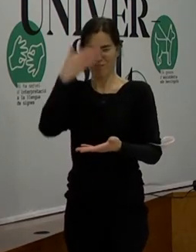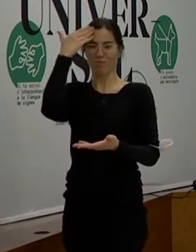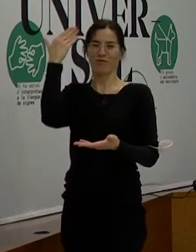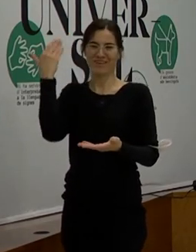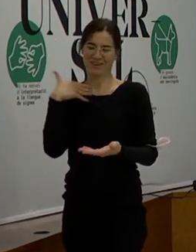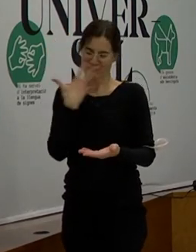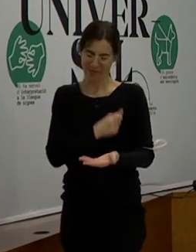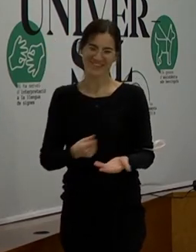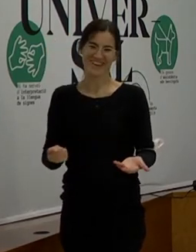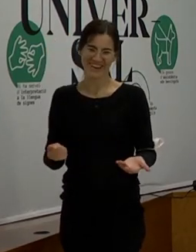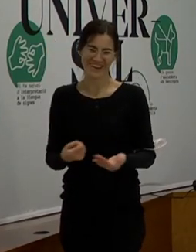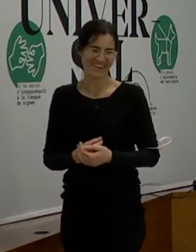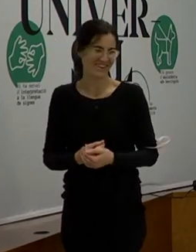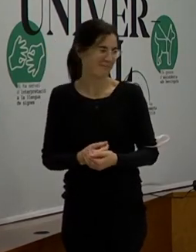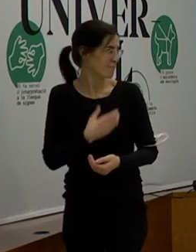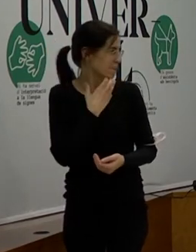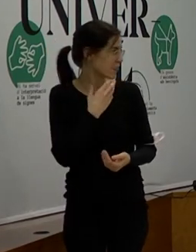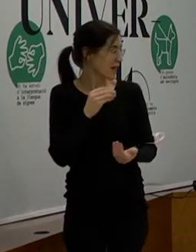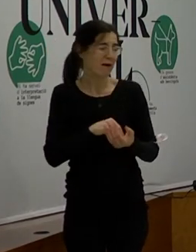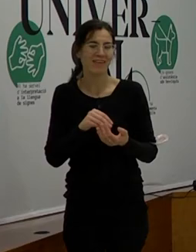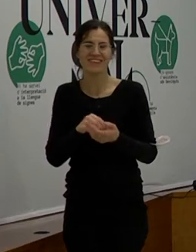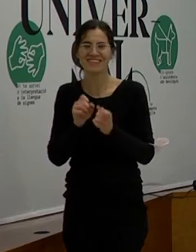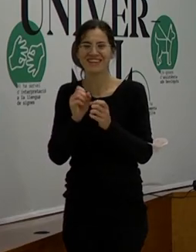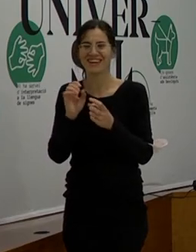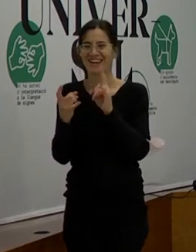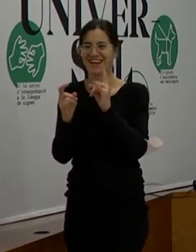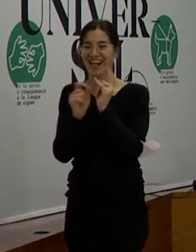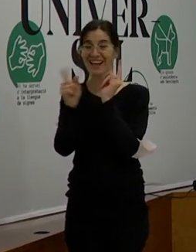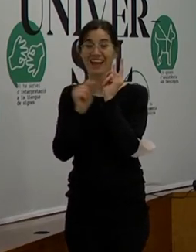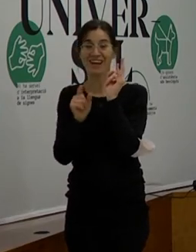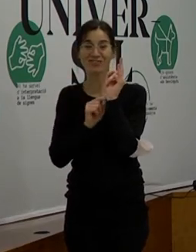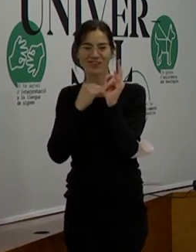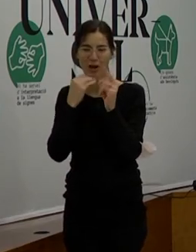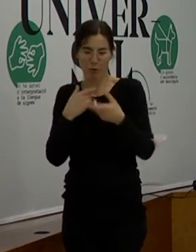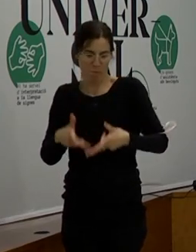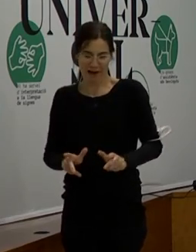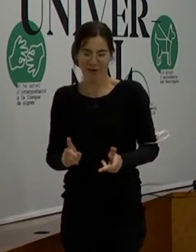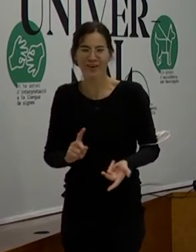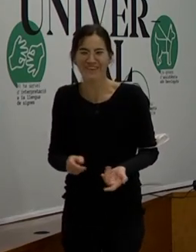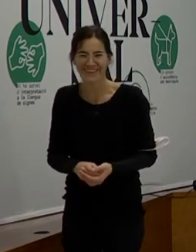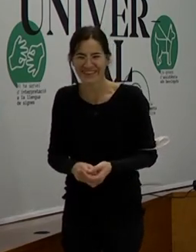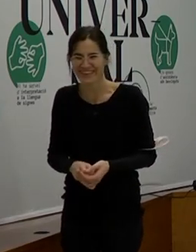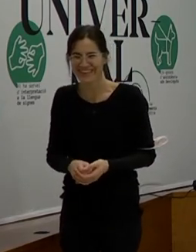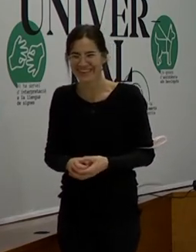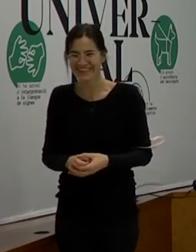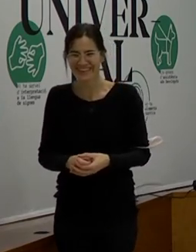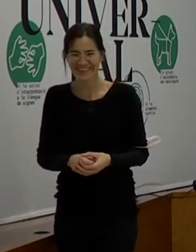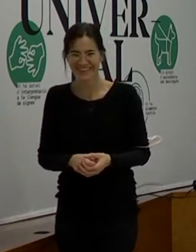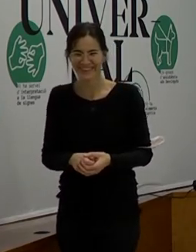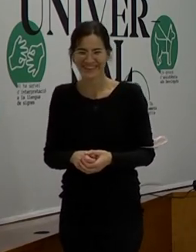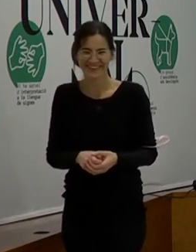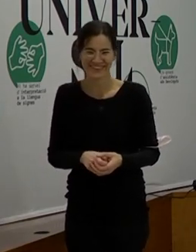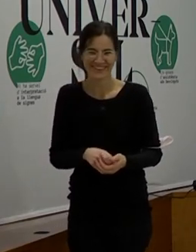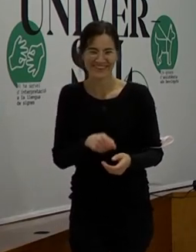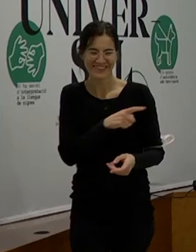O sea, no me puedes... Ahí me has de poner un cactus o algo, no sé, pero un banco no, coño. O sea, esto es